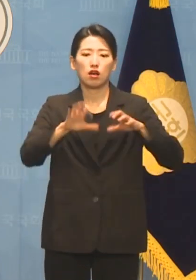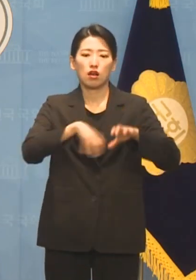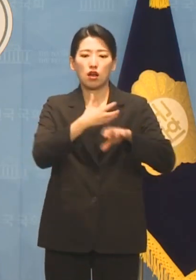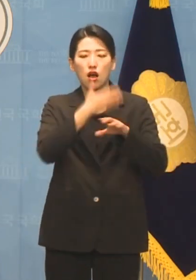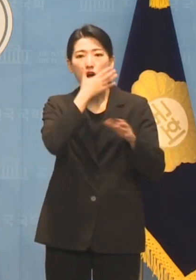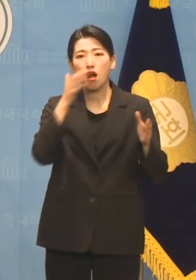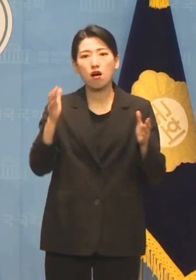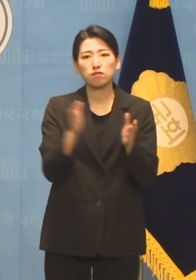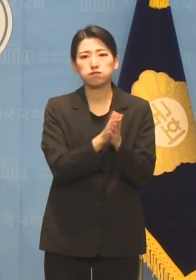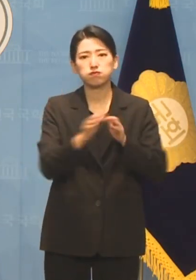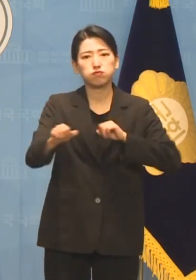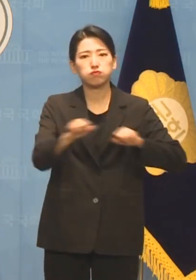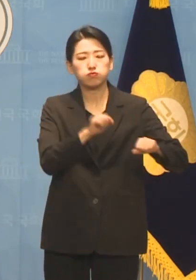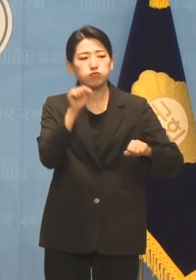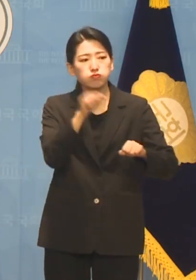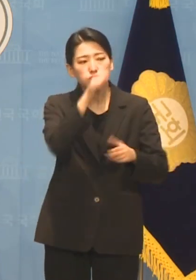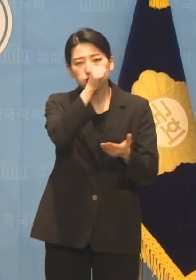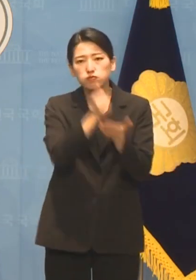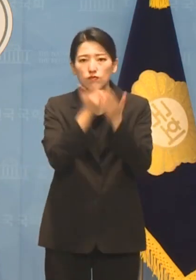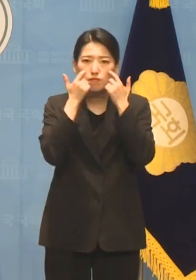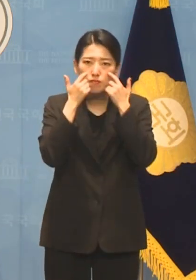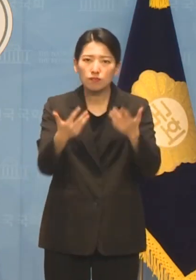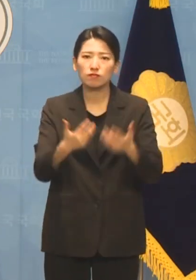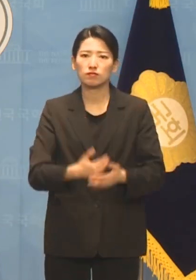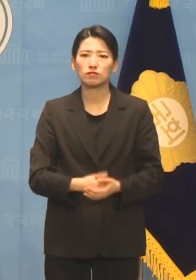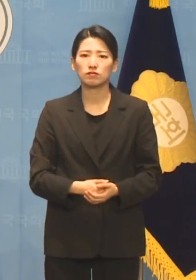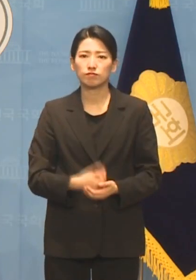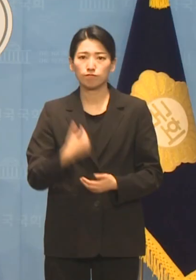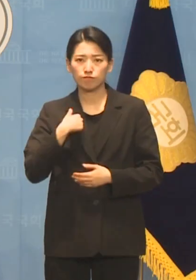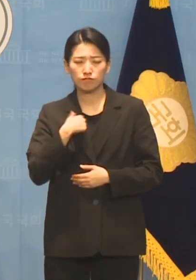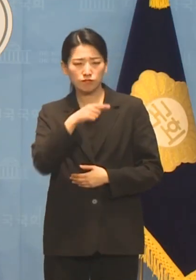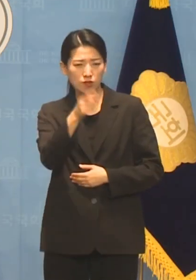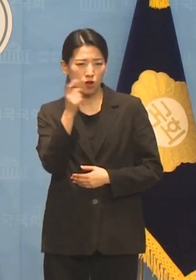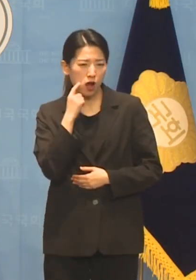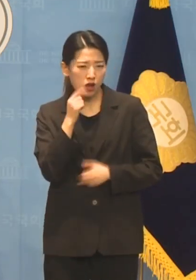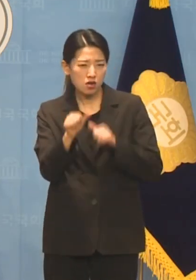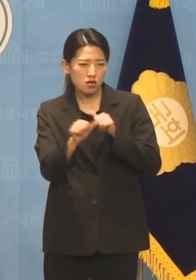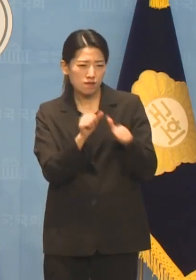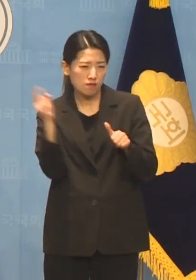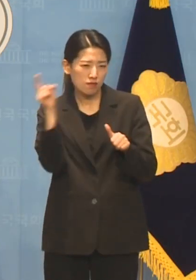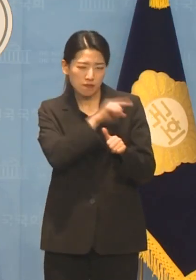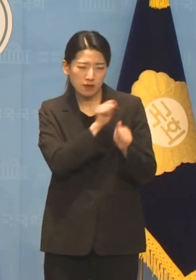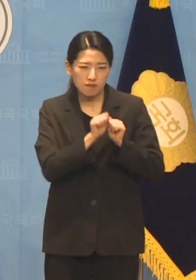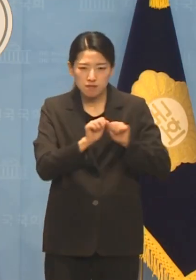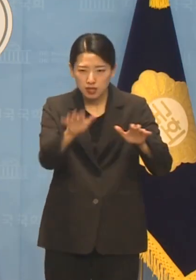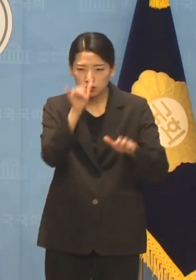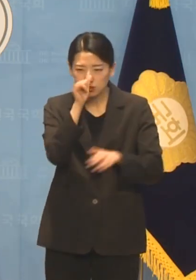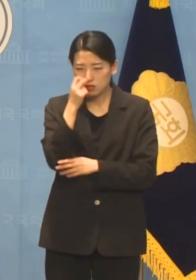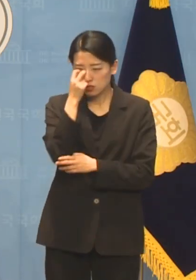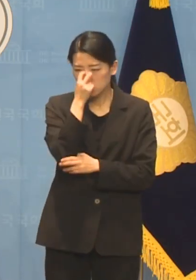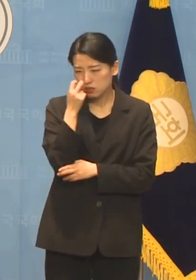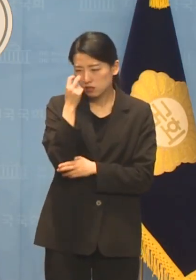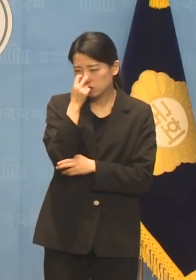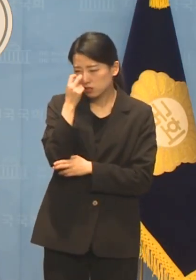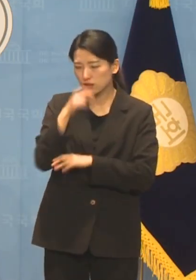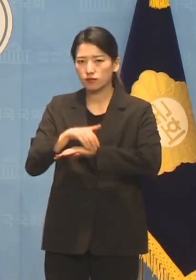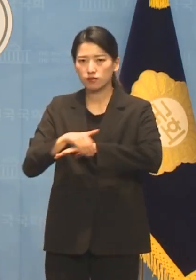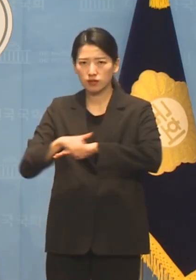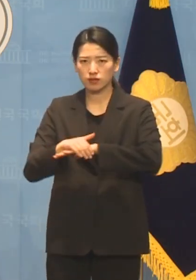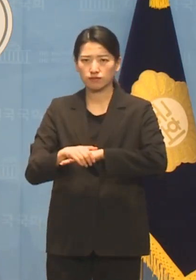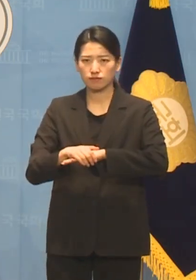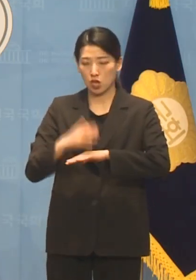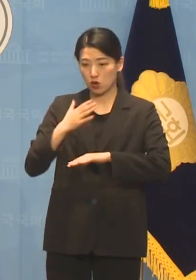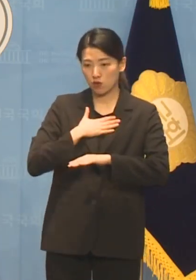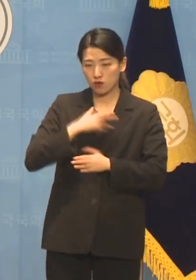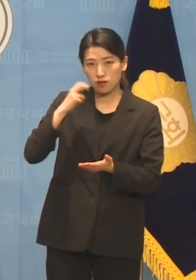모의 행위는 심각한 범죄입니다. 허위조작 감시단은 이에 대해 강력히 대응할 것입니다. 다음으로 이번 주 허위조작